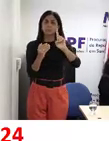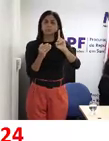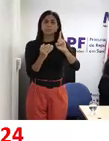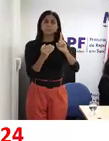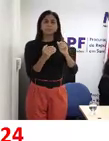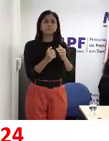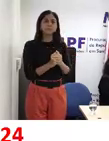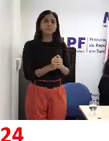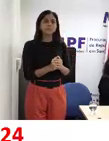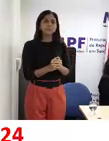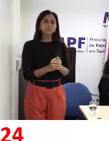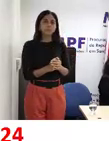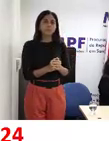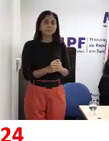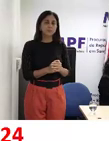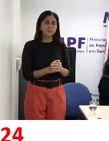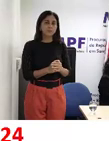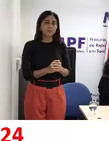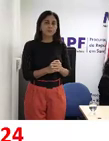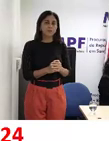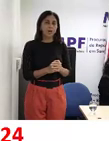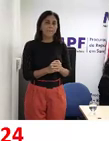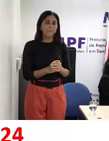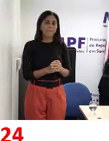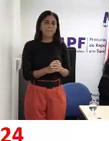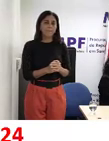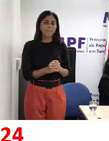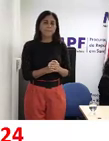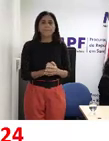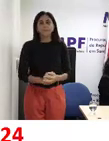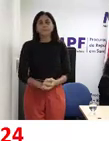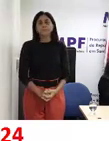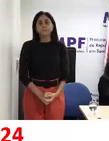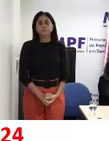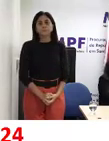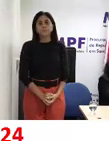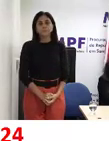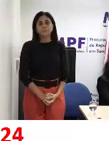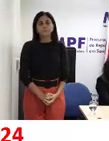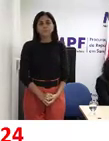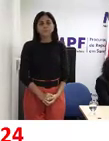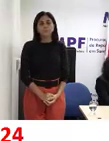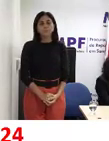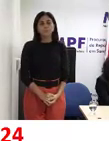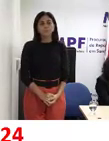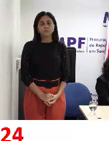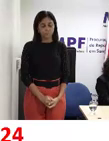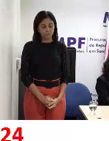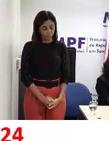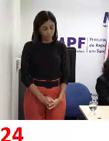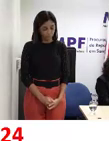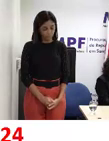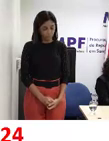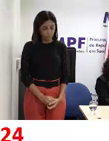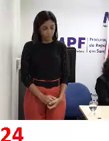Gilberto teve até a a a tivemos né a honra de ter o a presença do Ministério Público em acho que já em três ou quatro